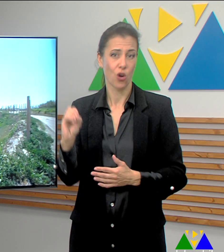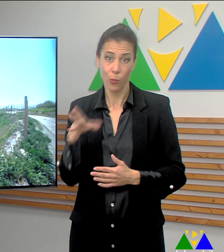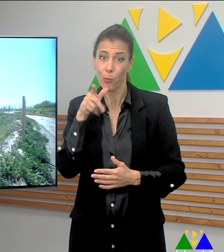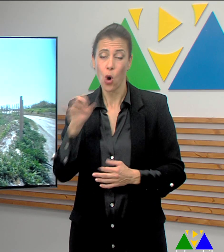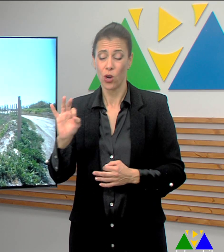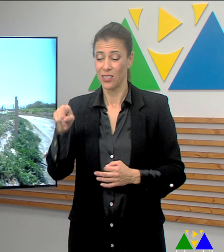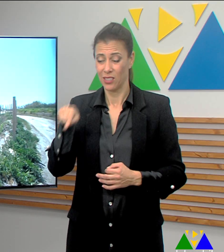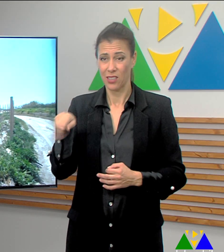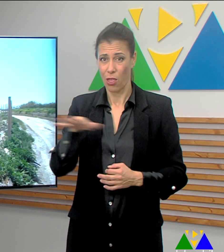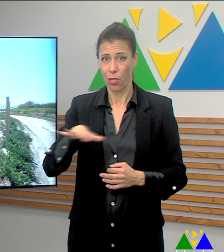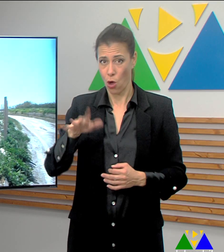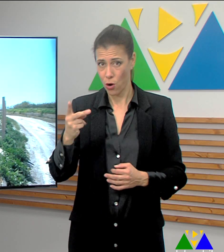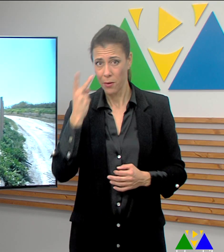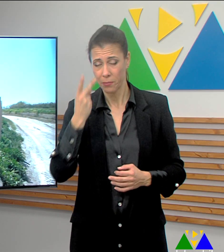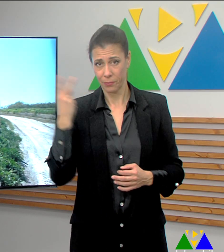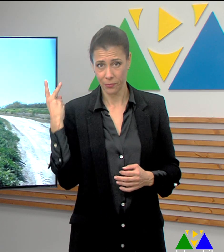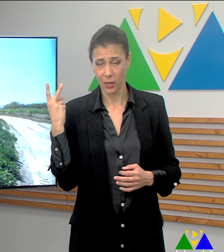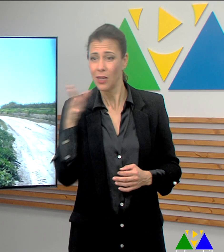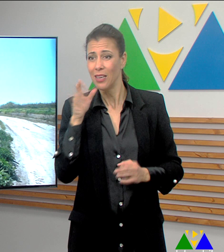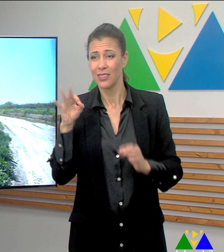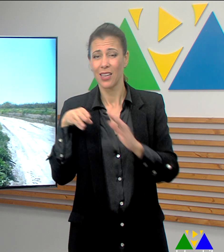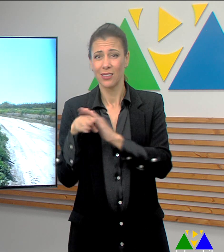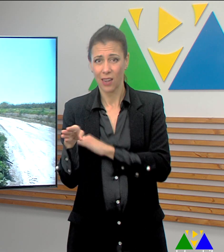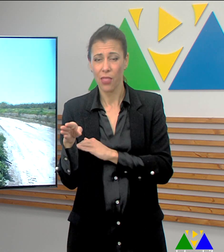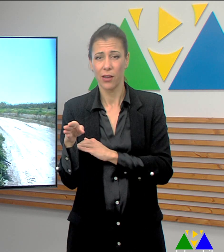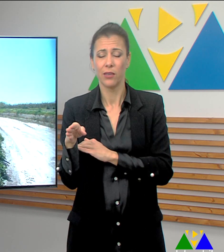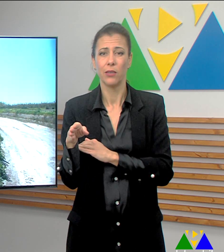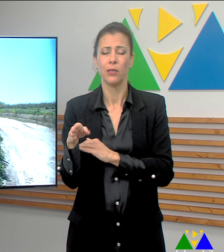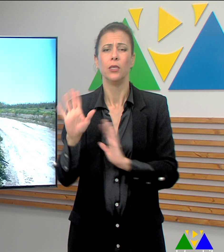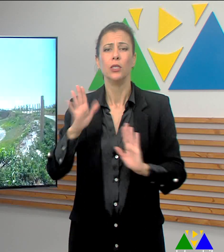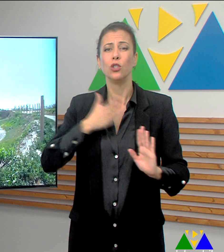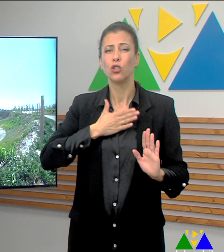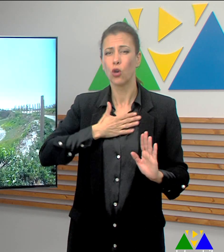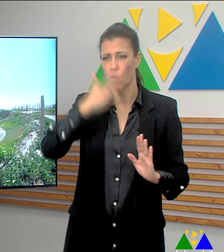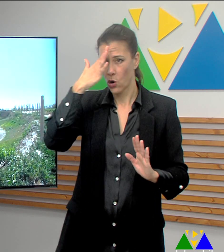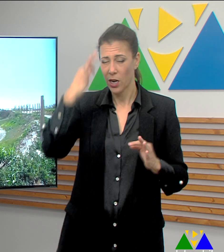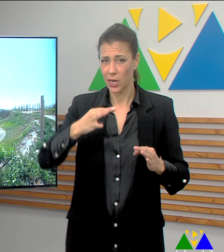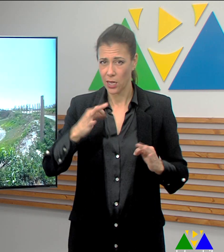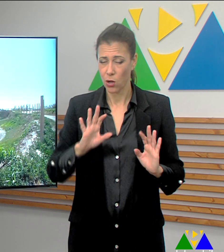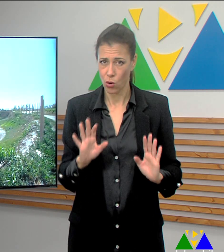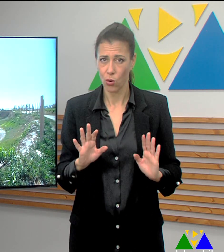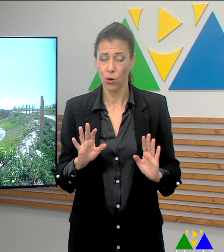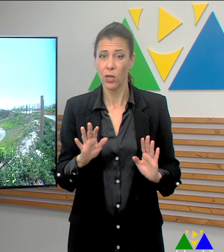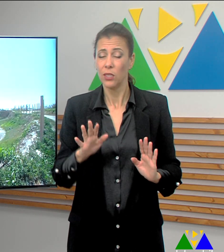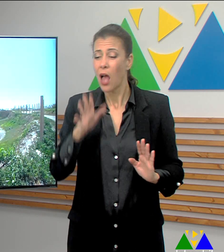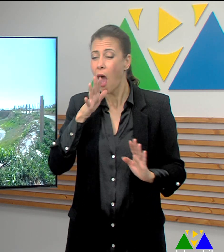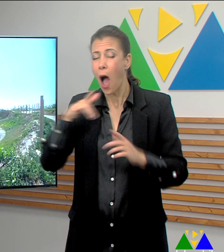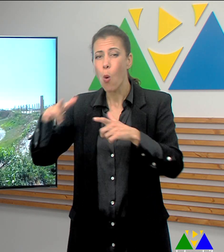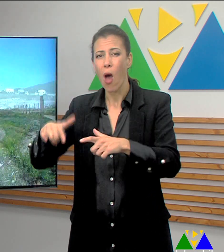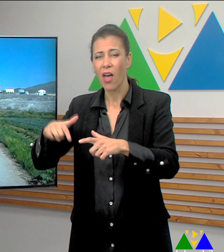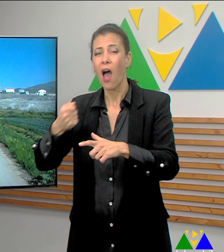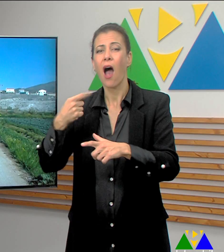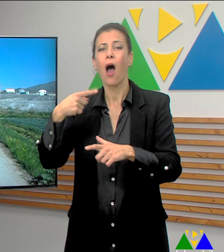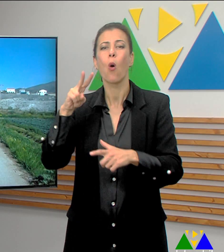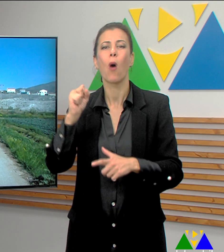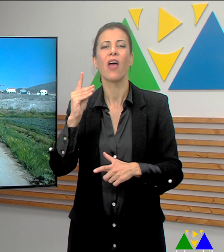esta zona de aquí, del principio de la entrada, yo creo que el aguadero es una palabra castellana,